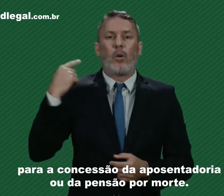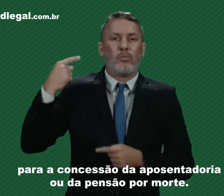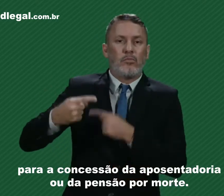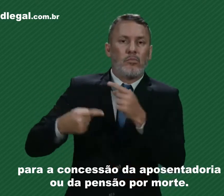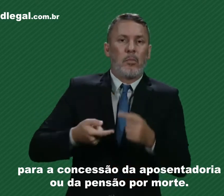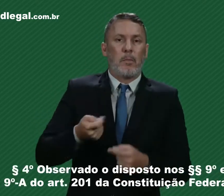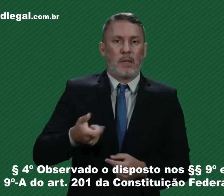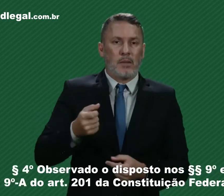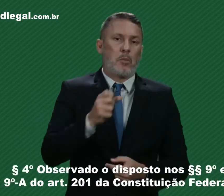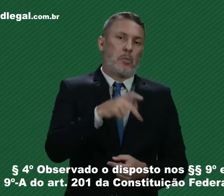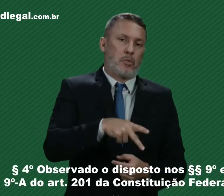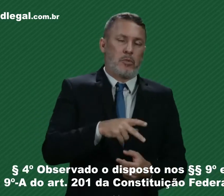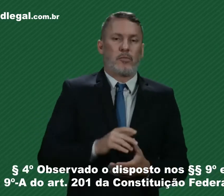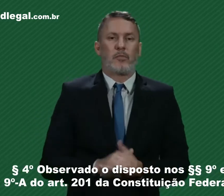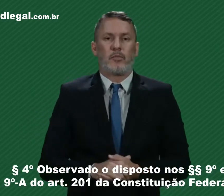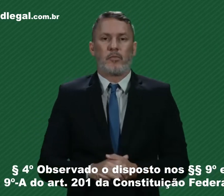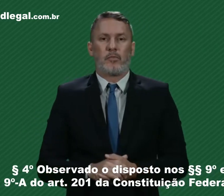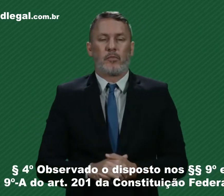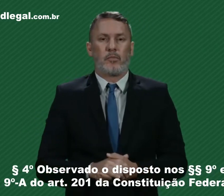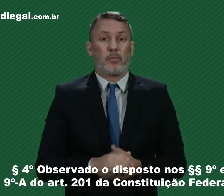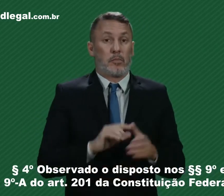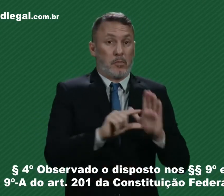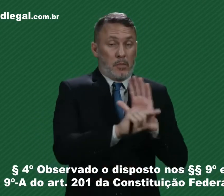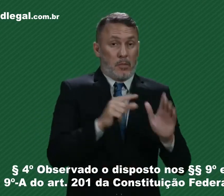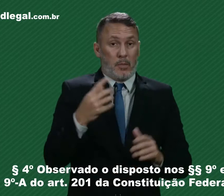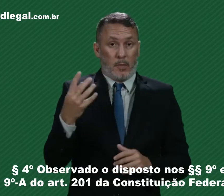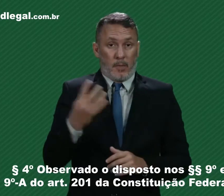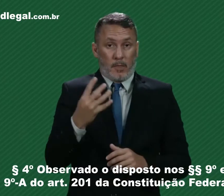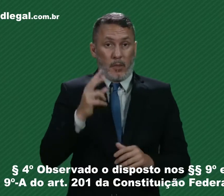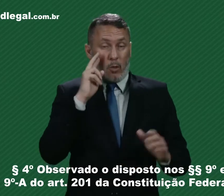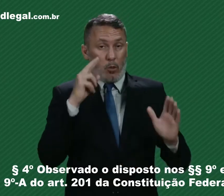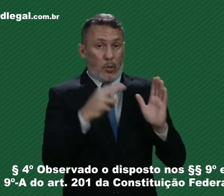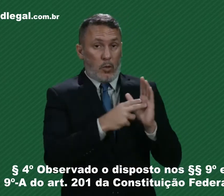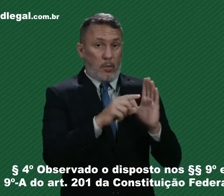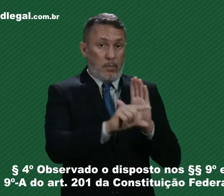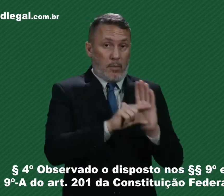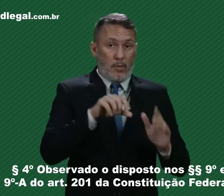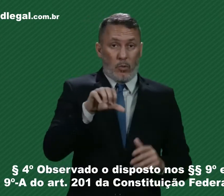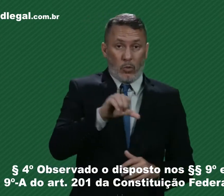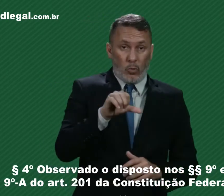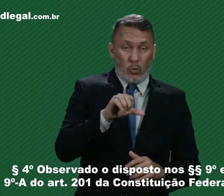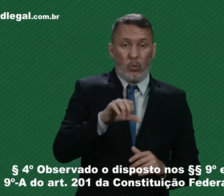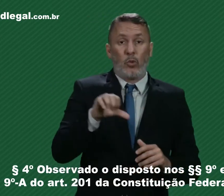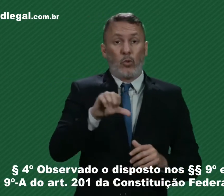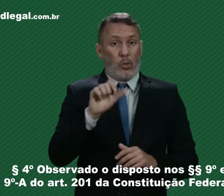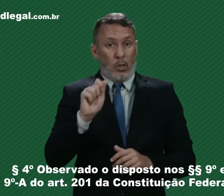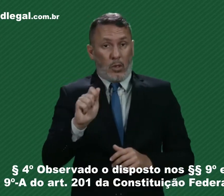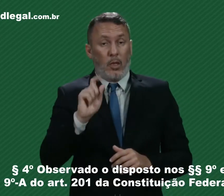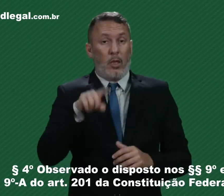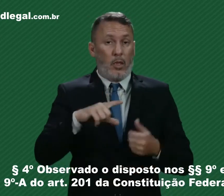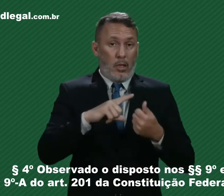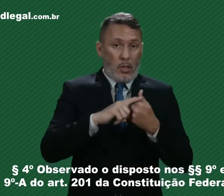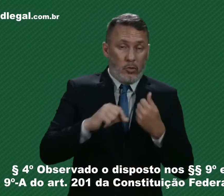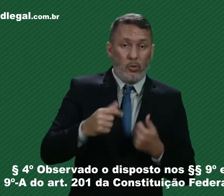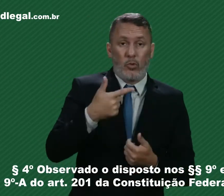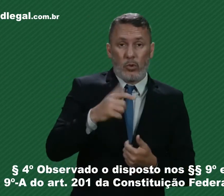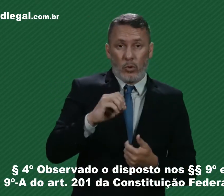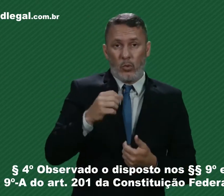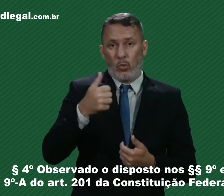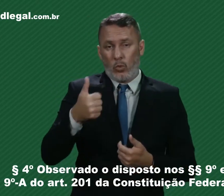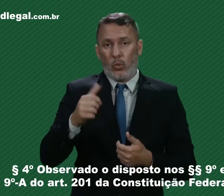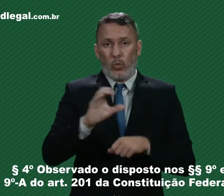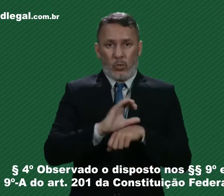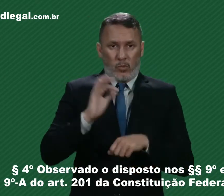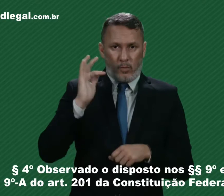por morte. Parágrafo 4º. Observado o disposto nos parágrafos 9º e 9º-A do artigo 201